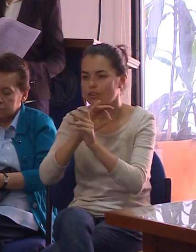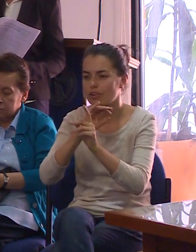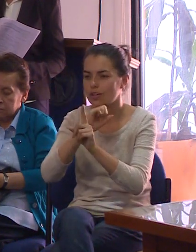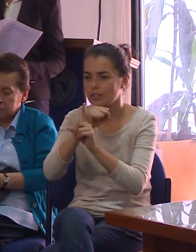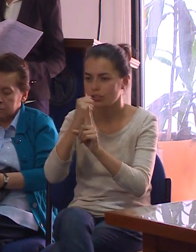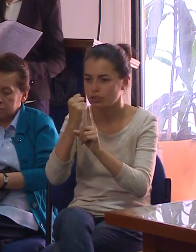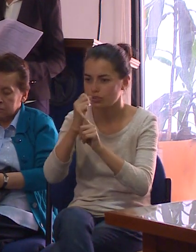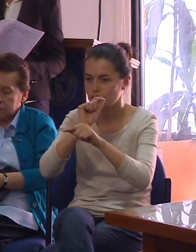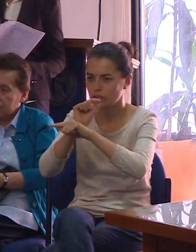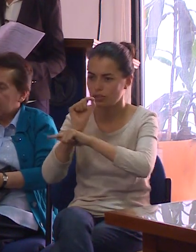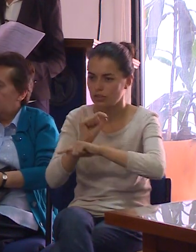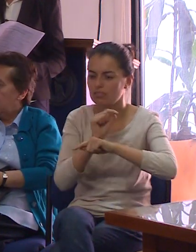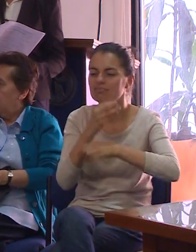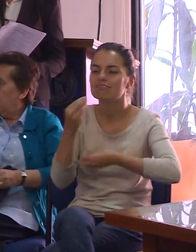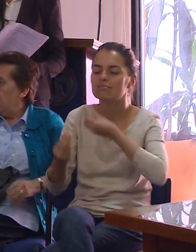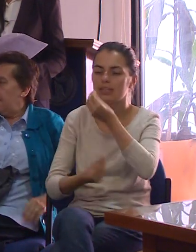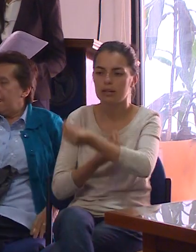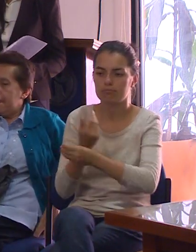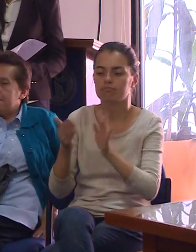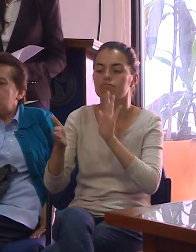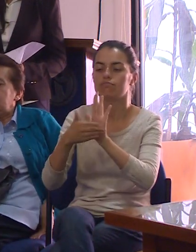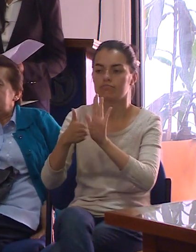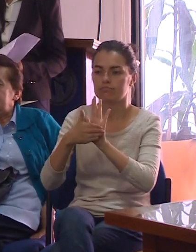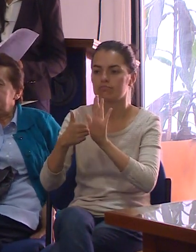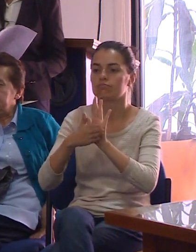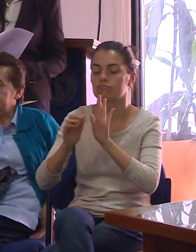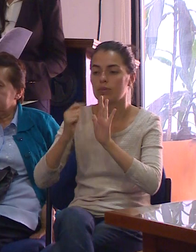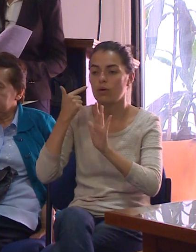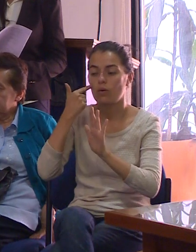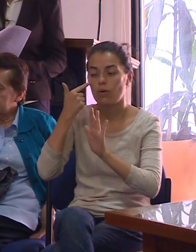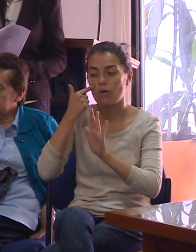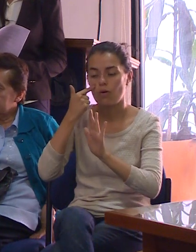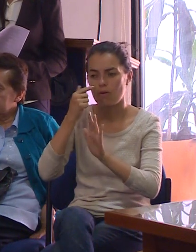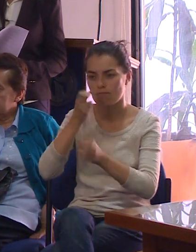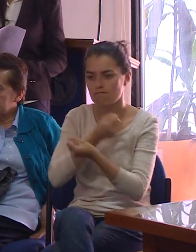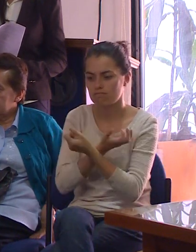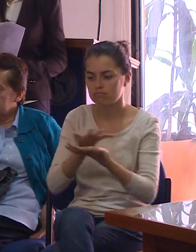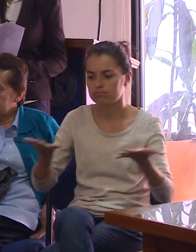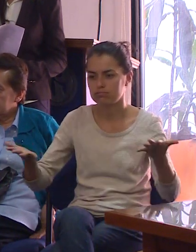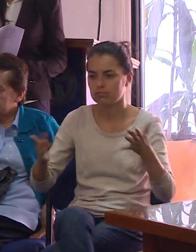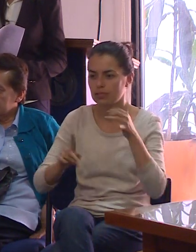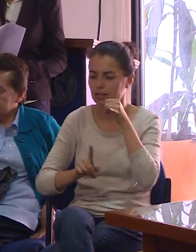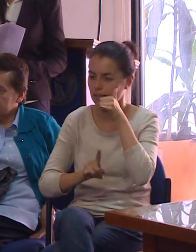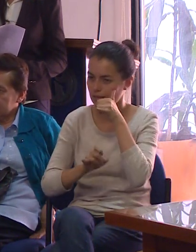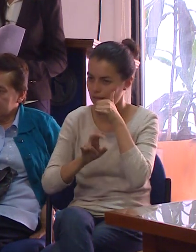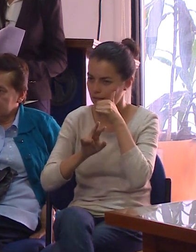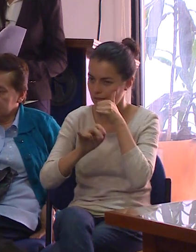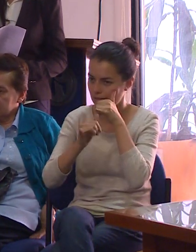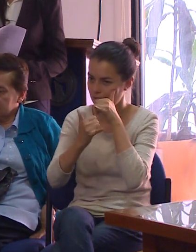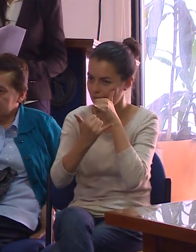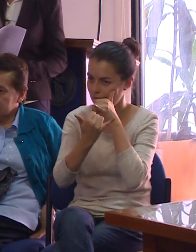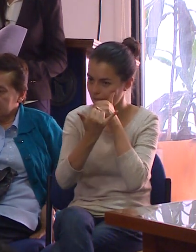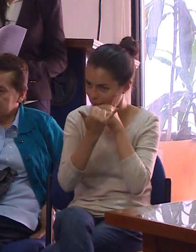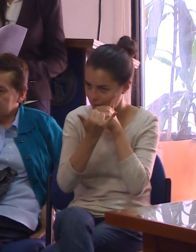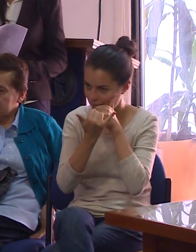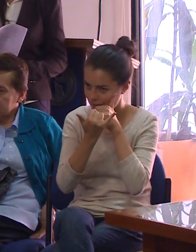el cual pues hacemos evidente toda esta parte del pluralismo epistemológico. Para nosotros también es muy importante todo lo que tiene